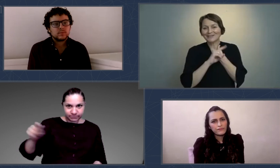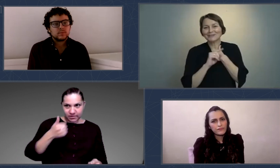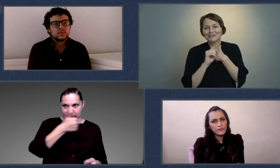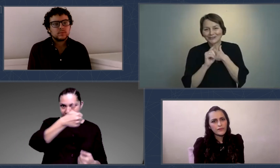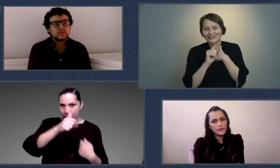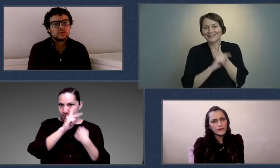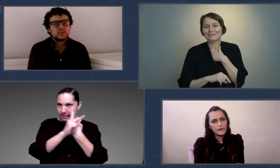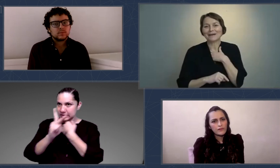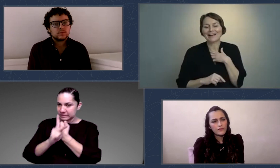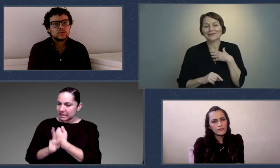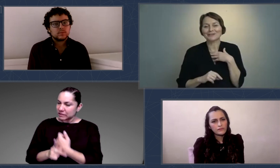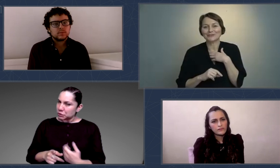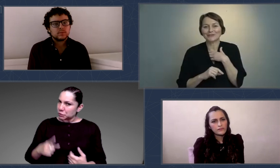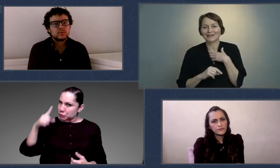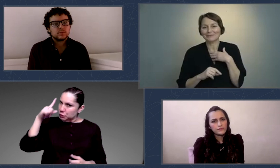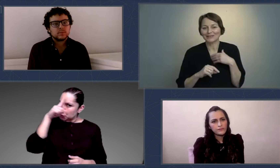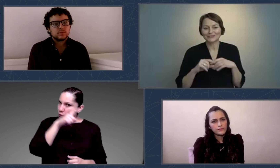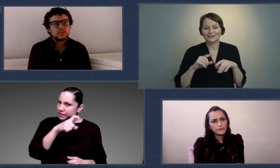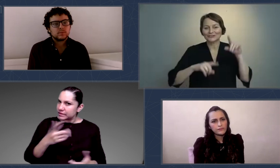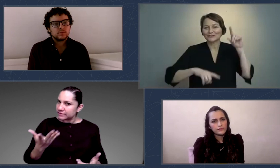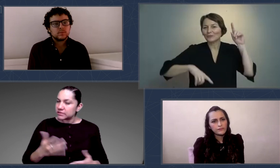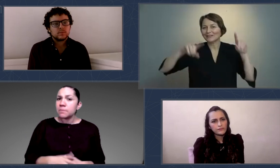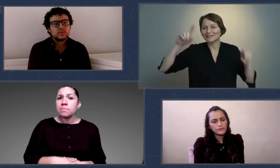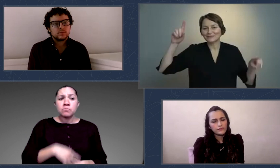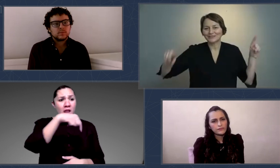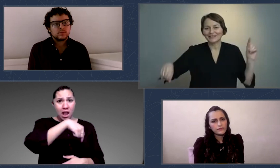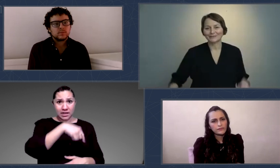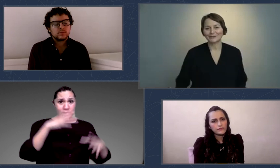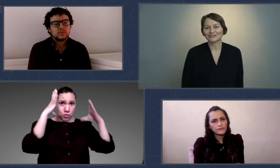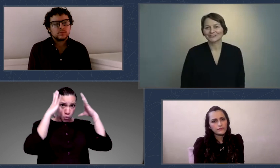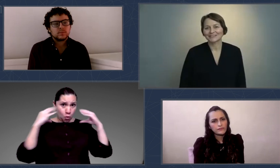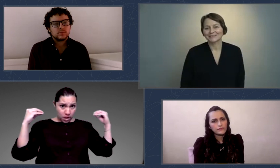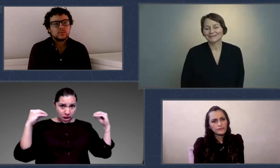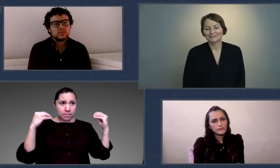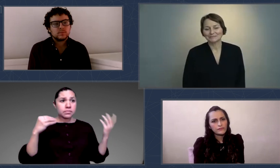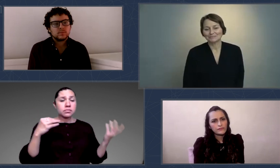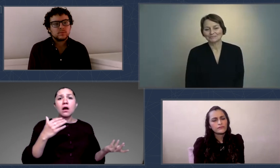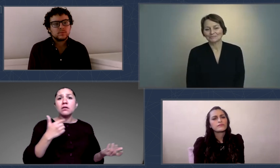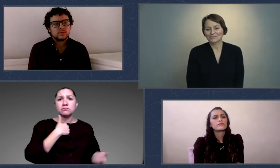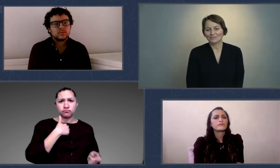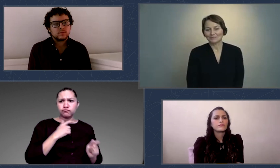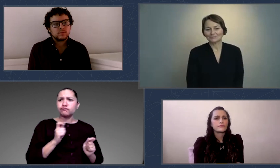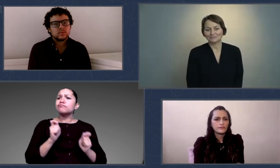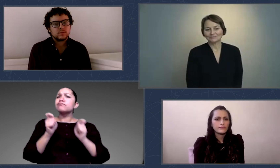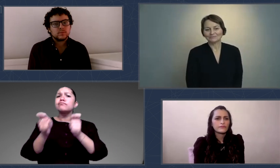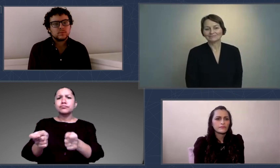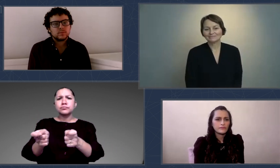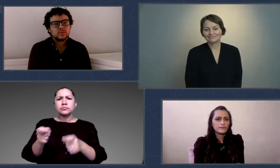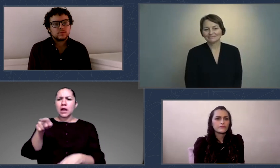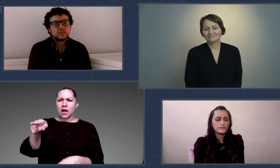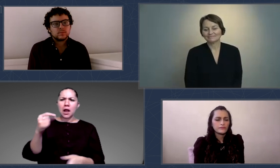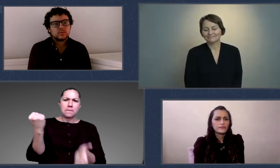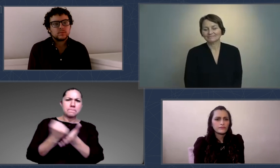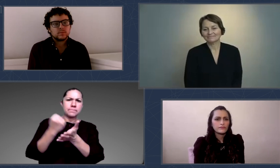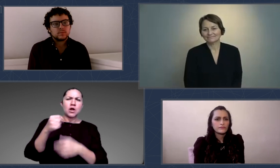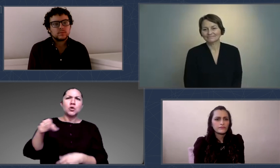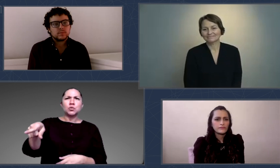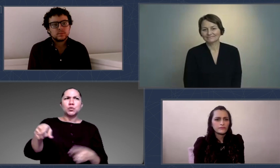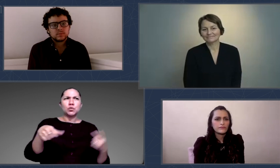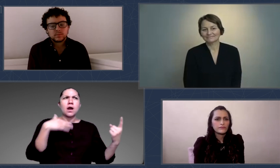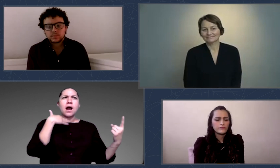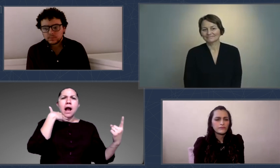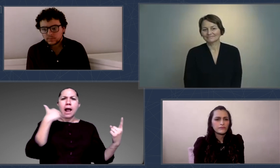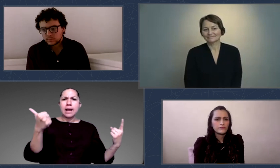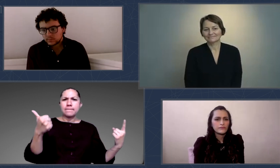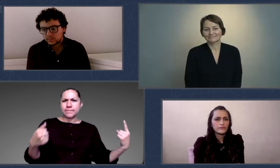en Holanda no tenemos una acreditación adicional de que puedes trabajar del alemán o puedo trabajar del inglés,